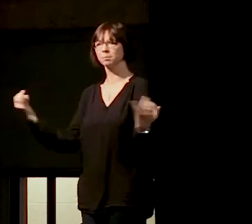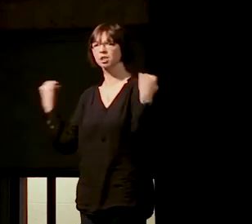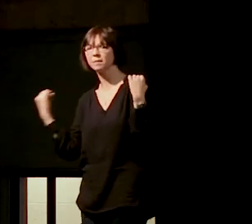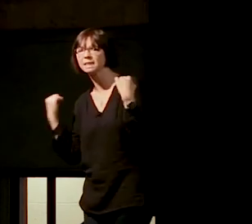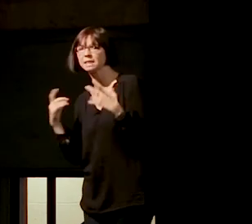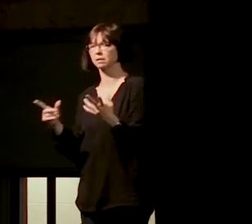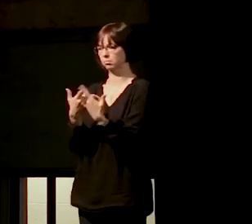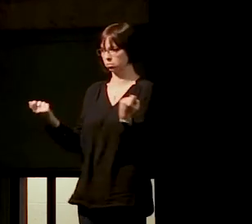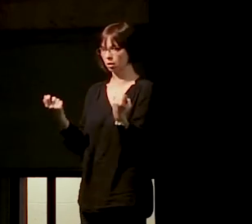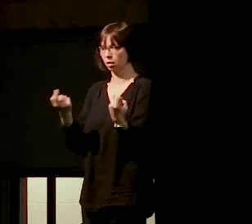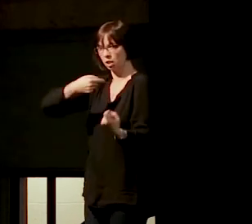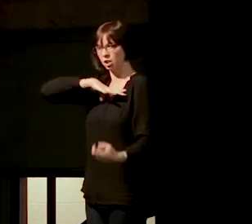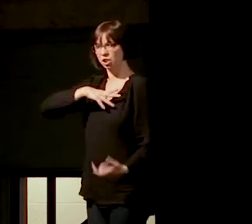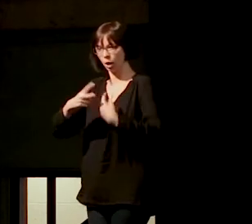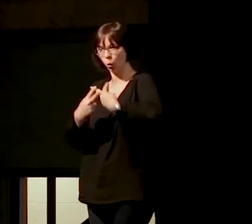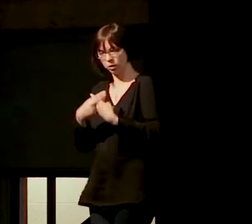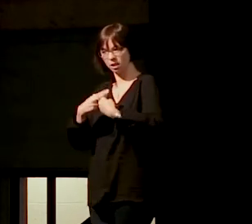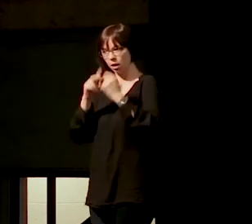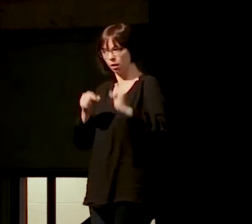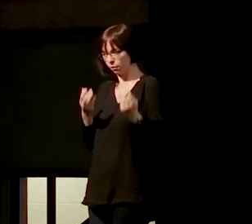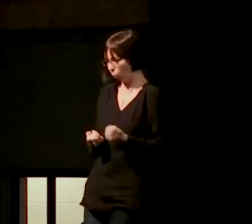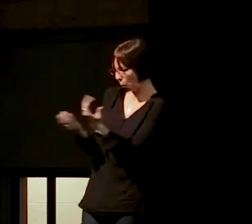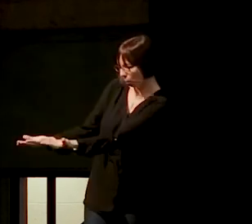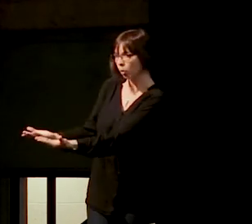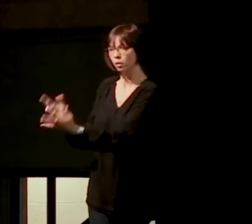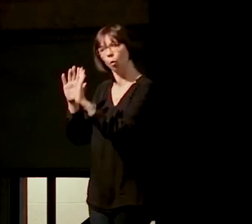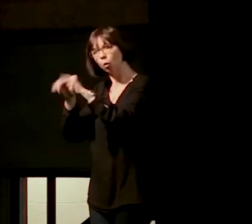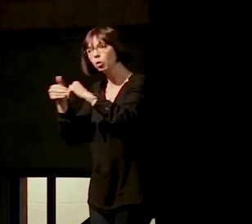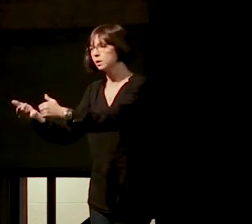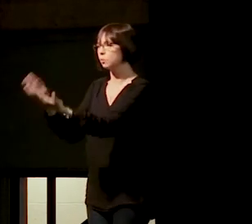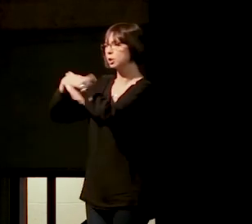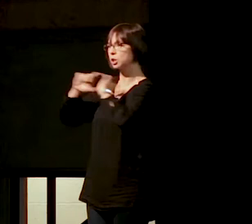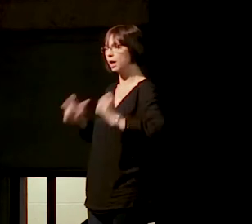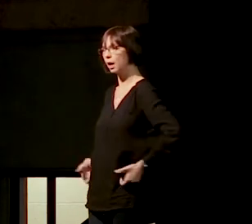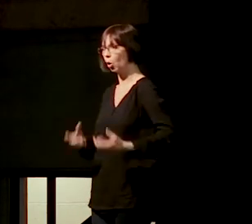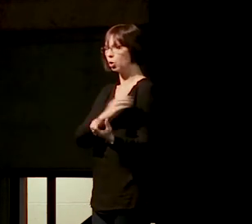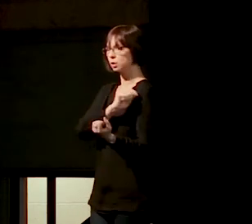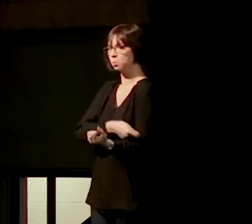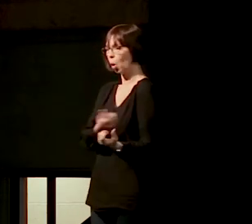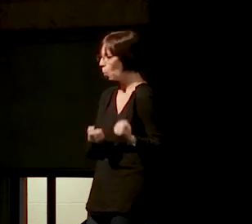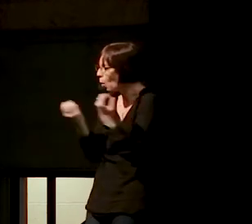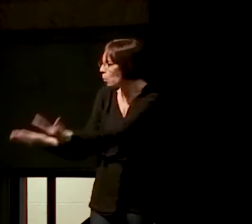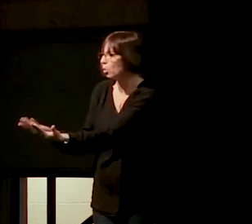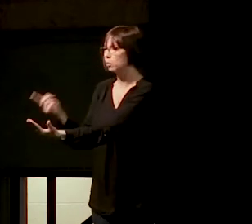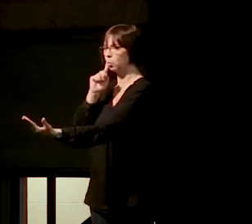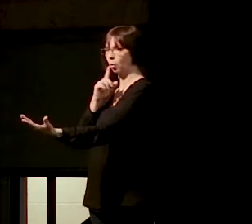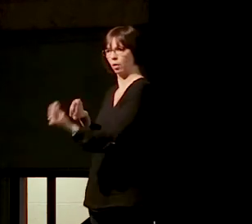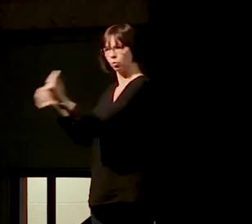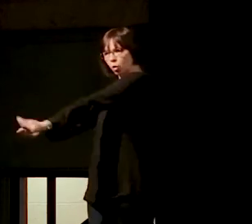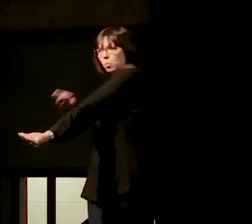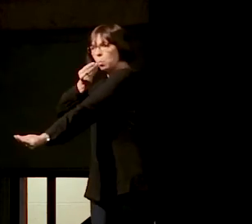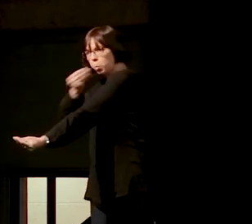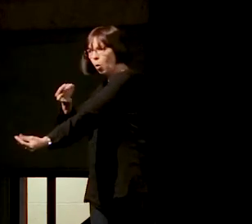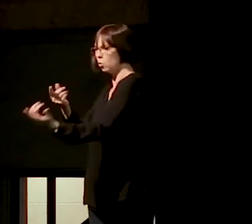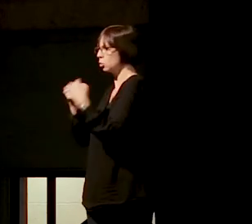les outils, alors pourquoi être avare? Continuons à introduire le sport à l'école parce que c'est bon, parce que c'est juste.